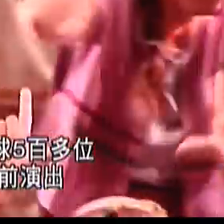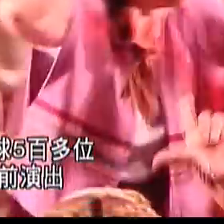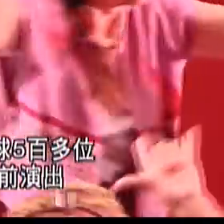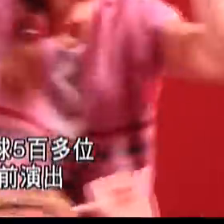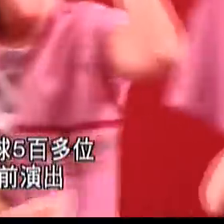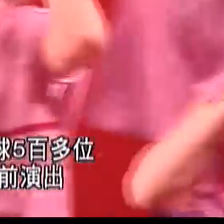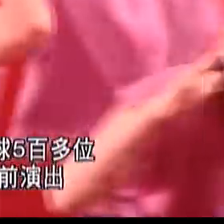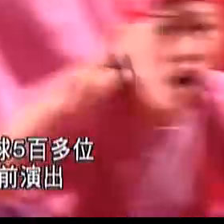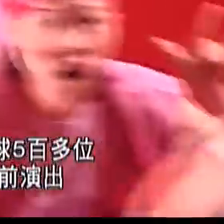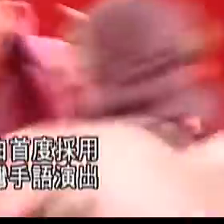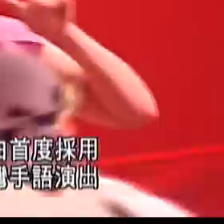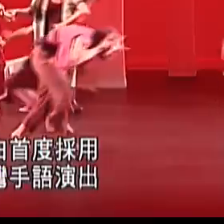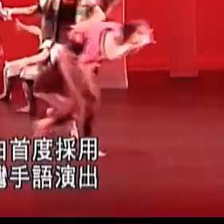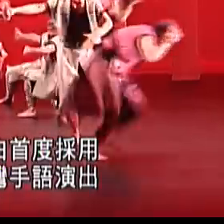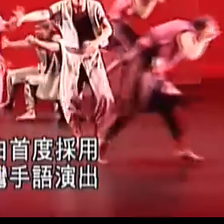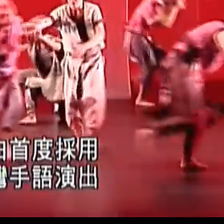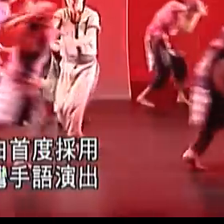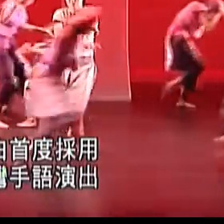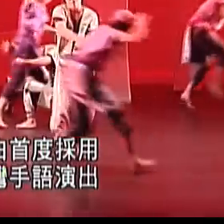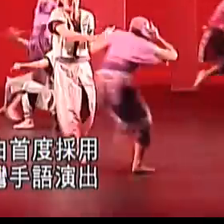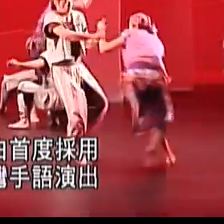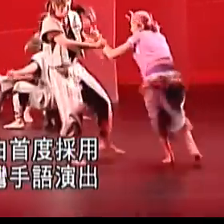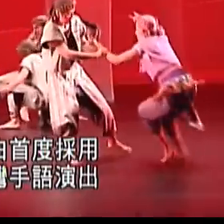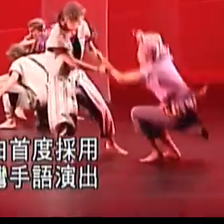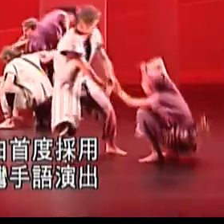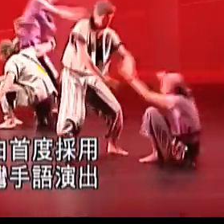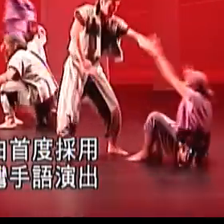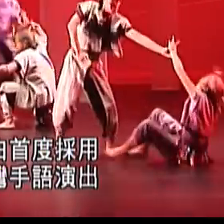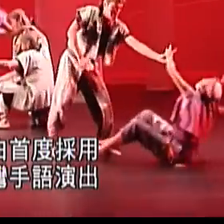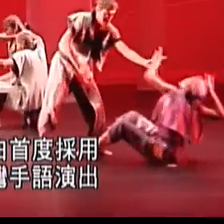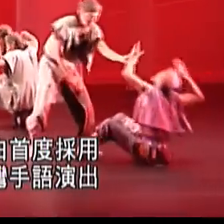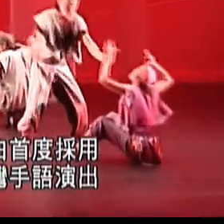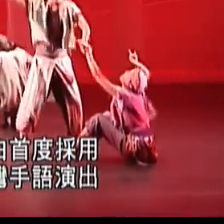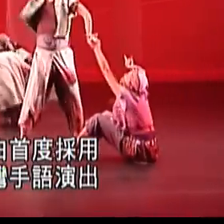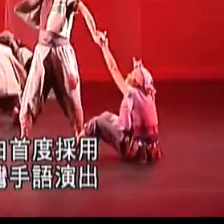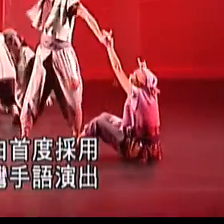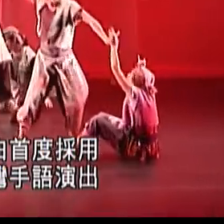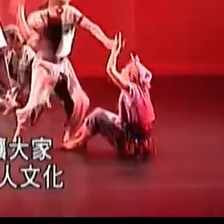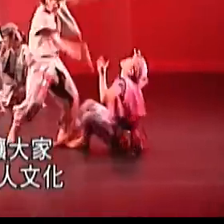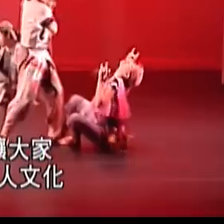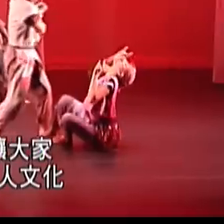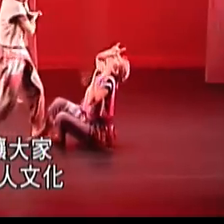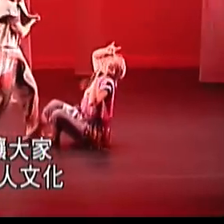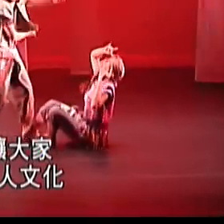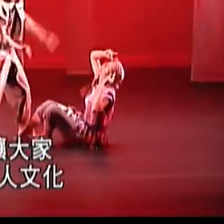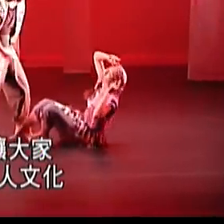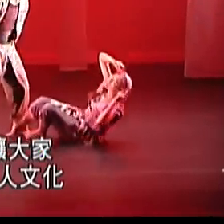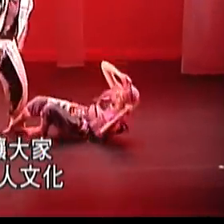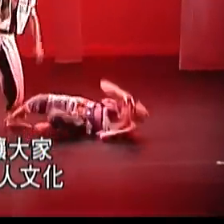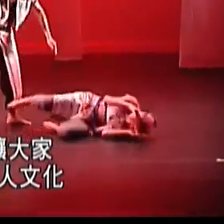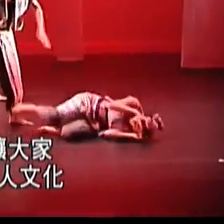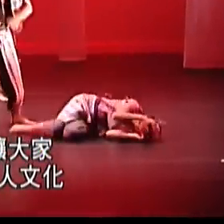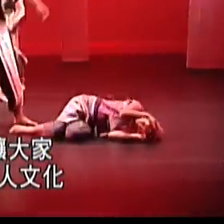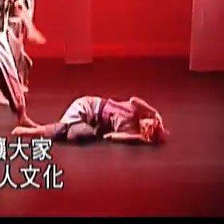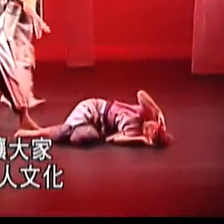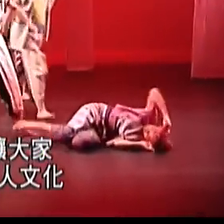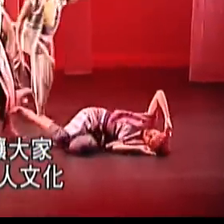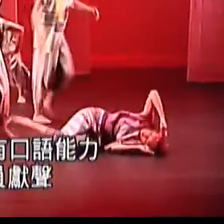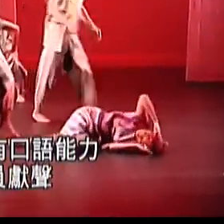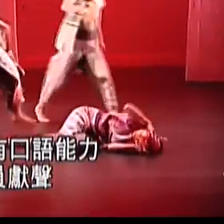出，所以整出对白首度采用英文搭配台湾手语演出，而且要让大家更了解龙文文化，还特别安排